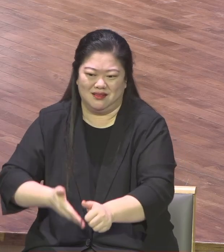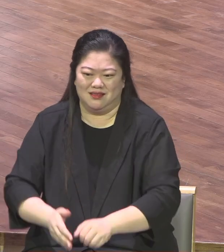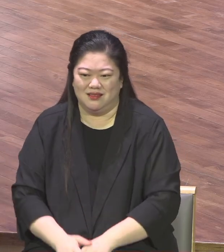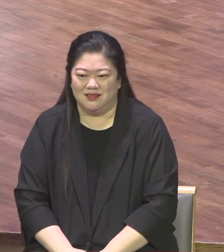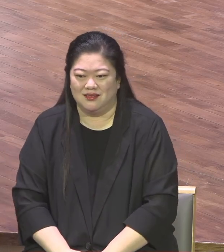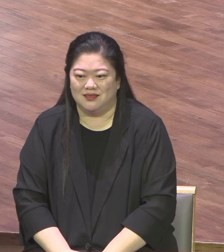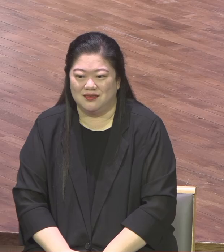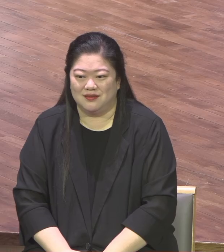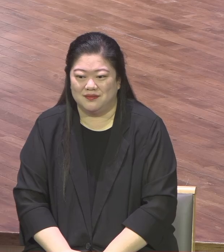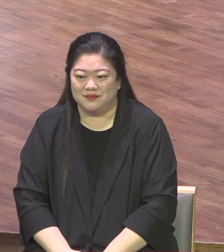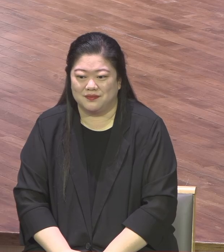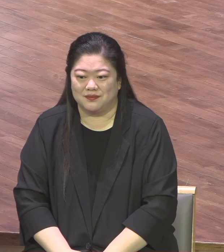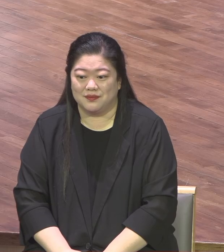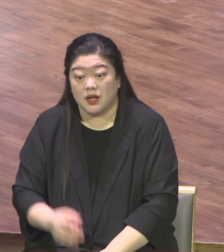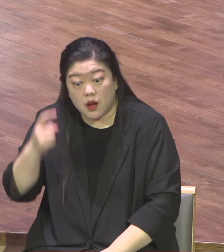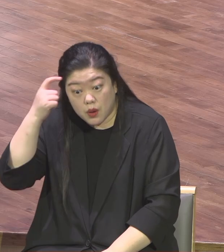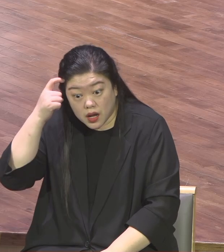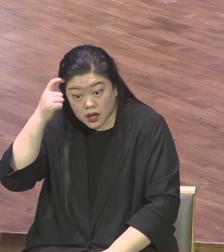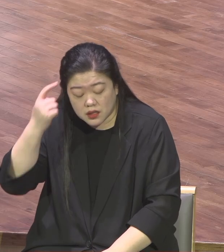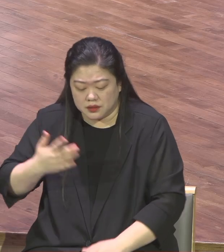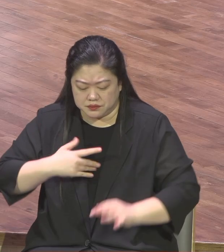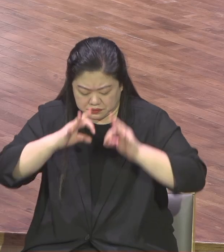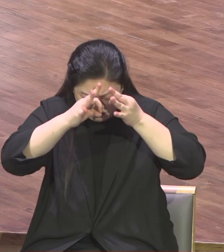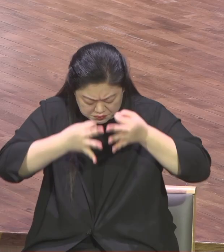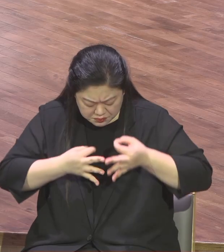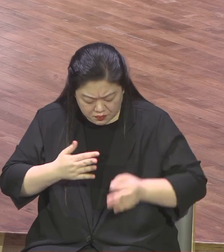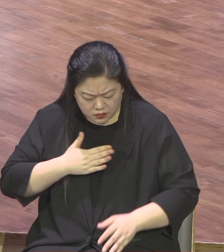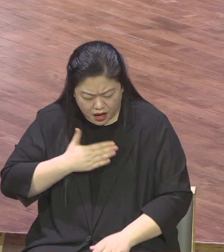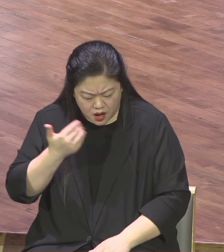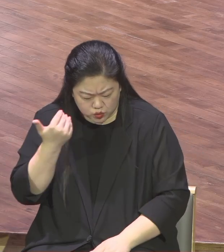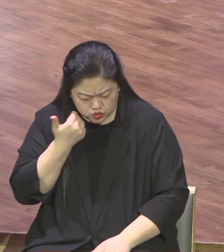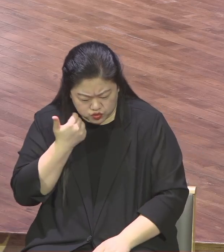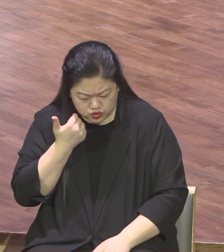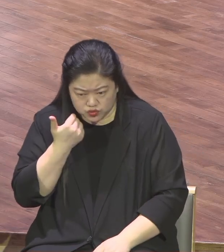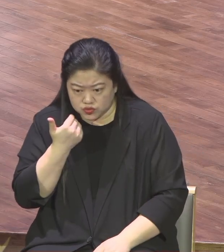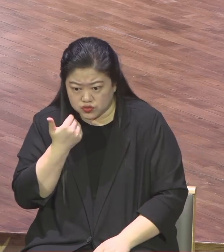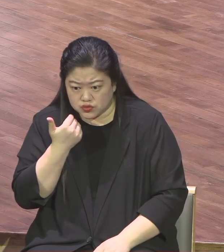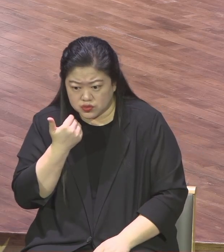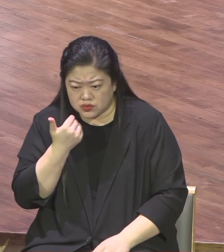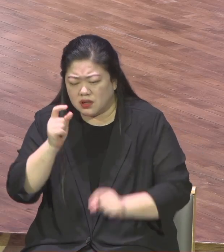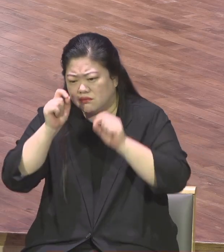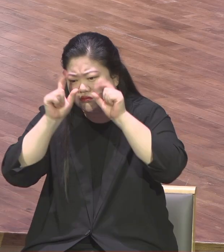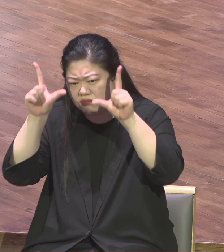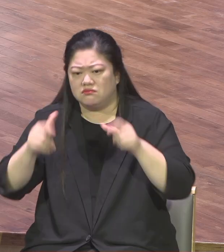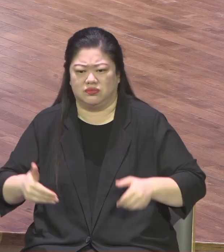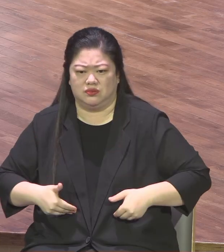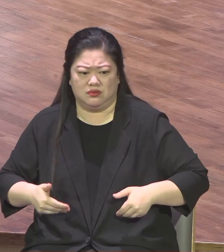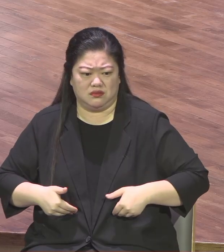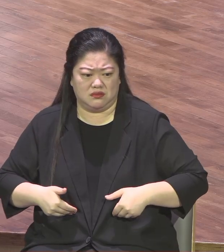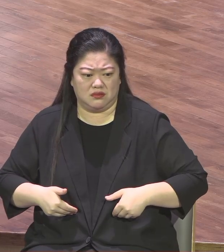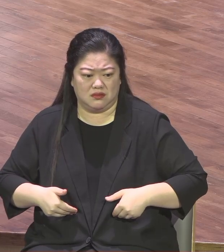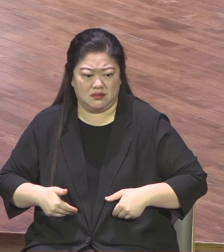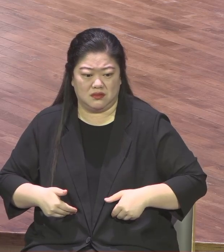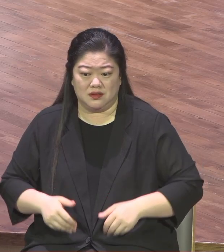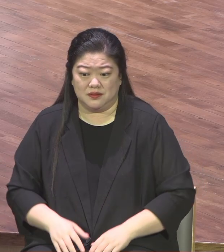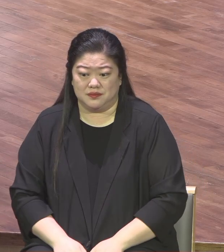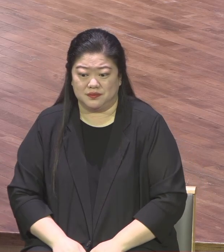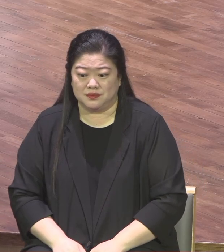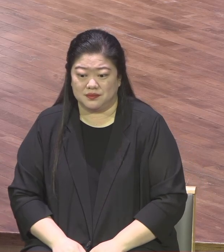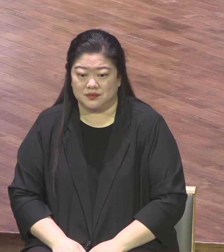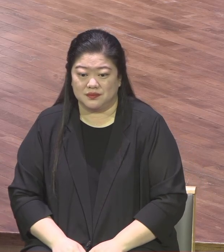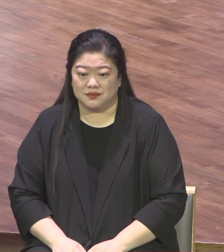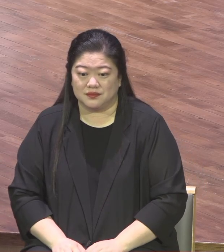존재가 내가 누군가 그 가치 존재를 좀 깨달으라는 얘기예요. 오늘날 신자들이